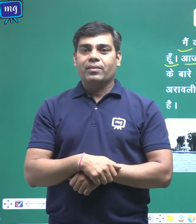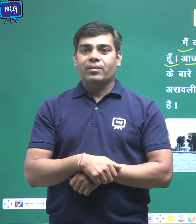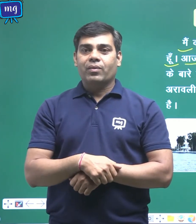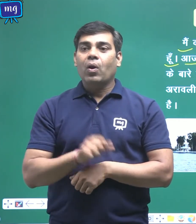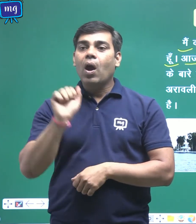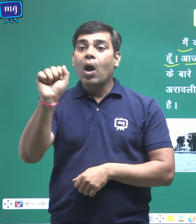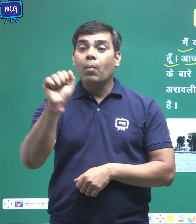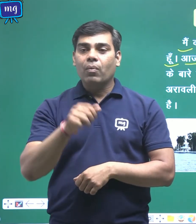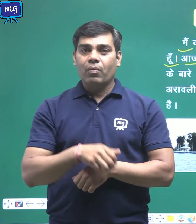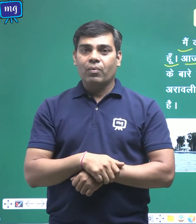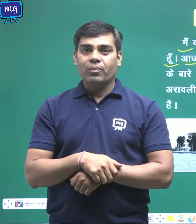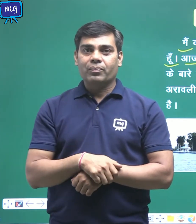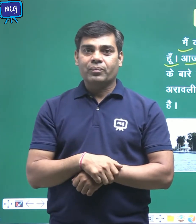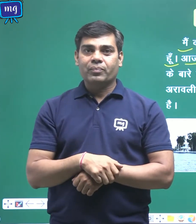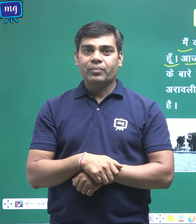आपको